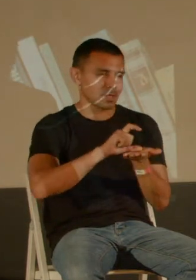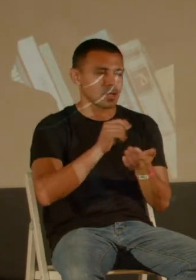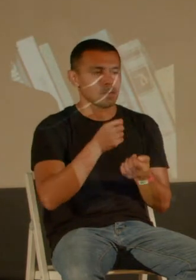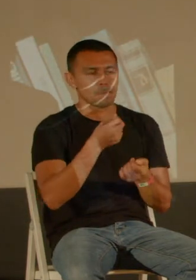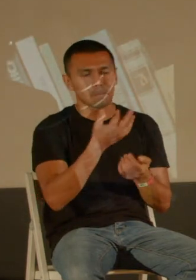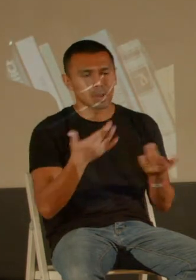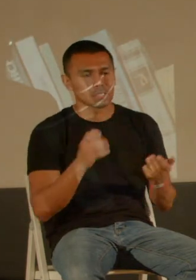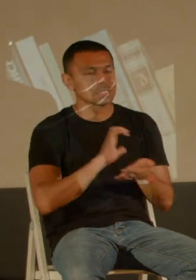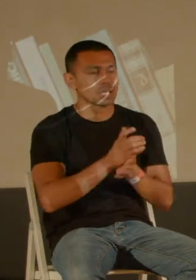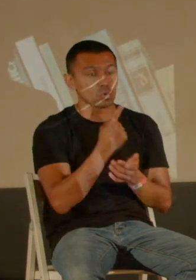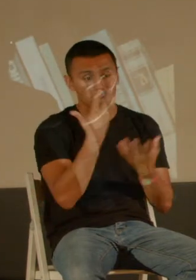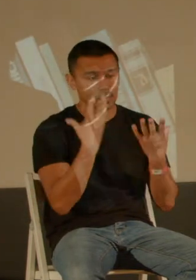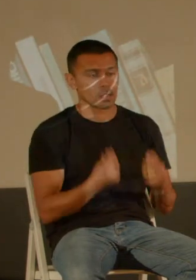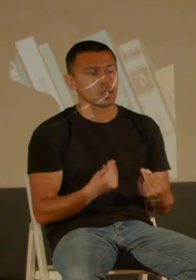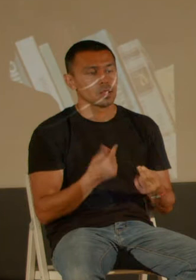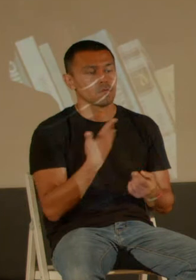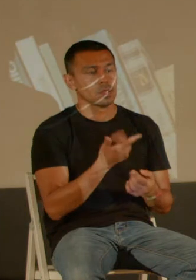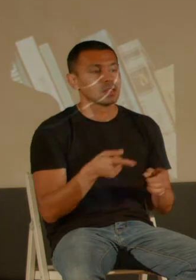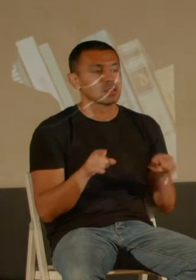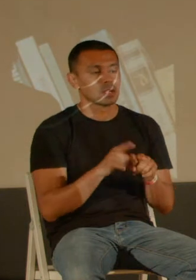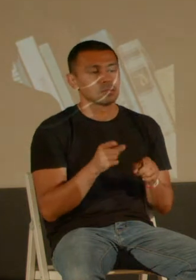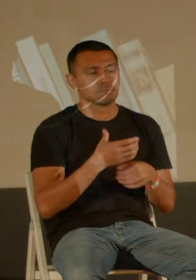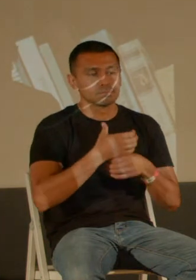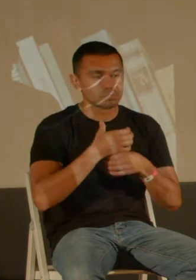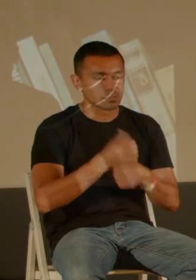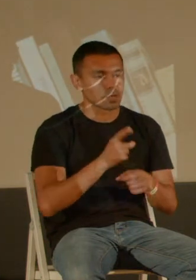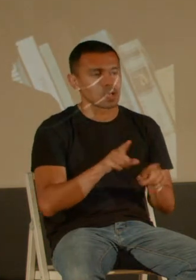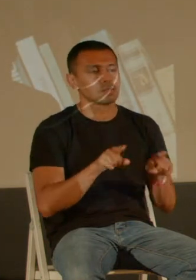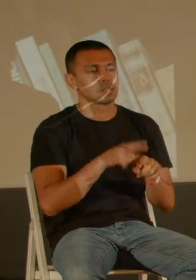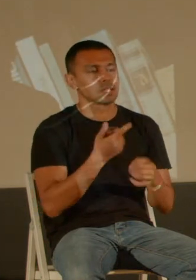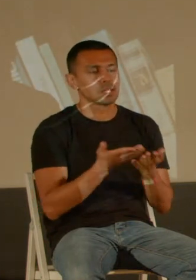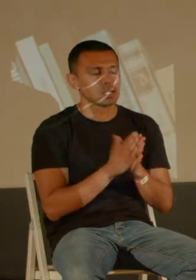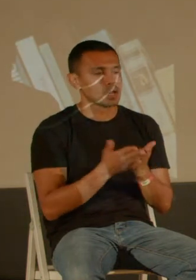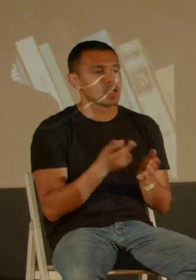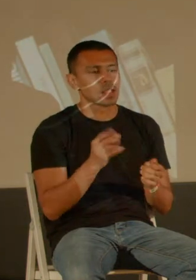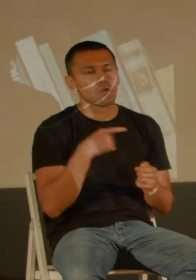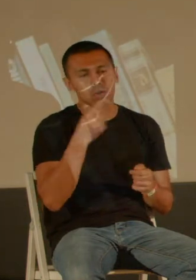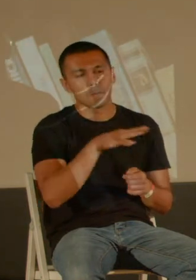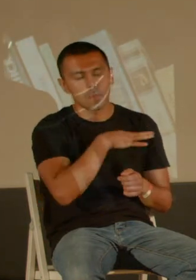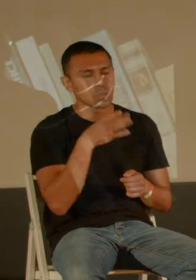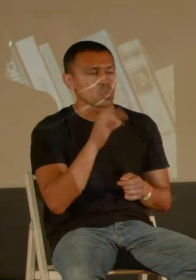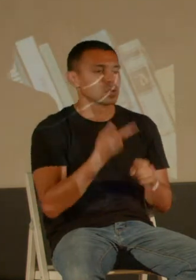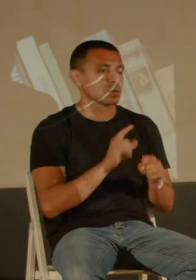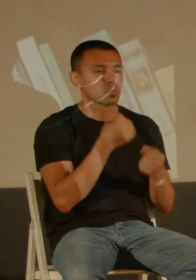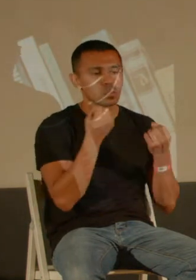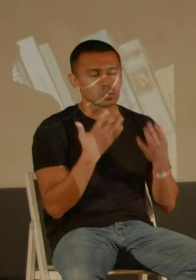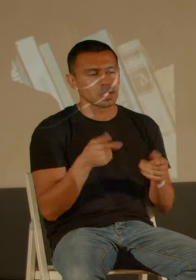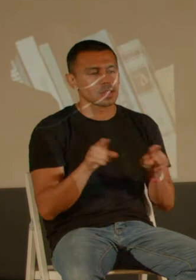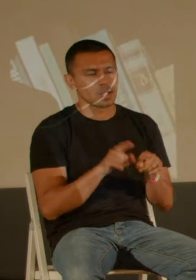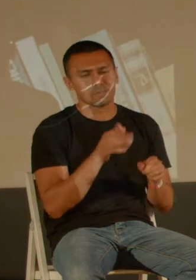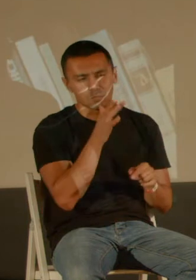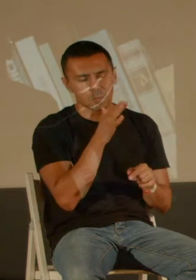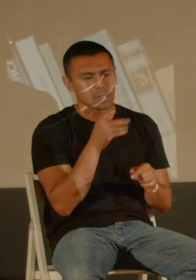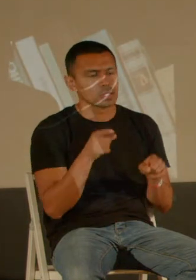пару кубиків сиру за день. І от вона таким чином схудла. Ну, вона якби в цій книжці саме не говорить багато про це, просто є такий